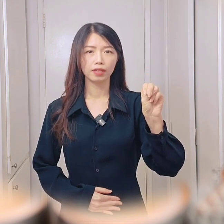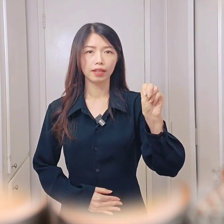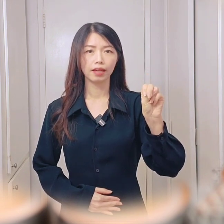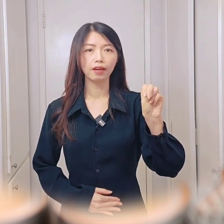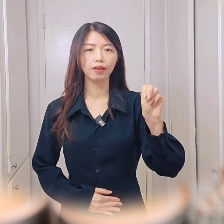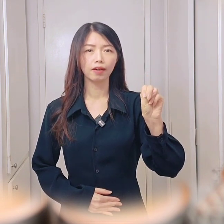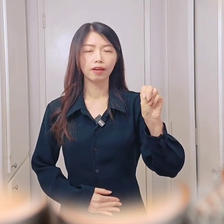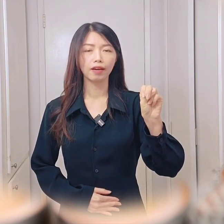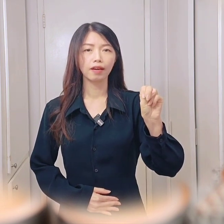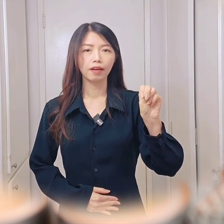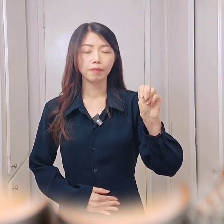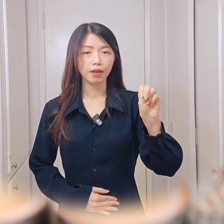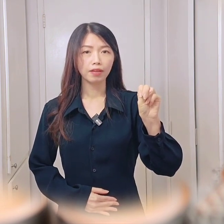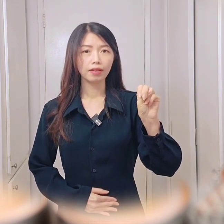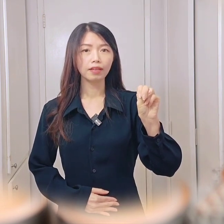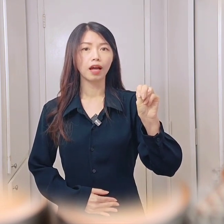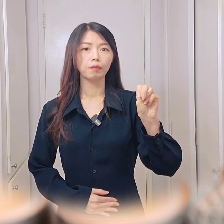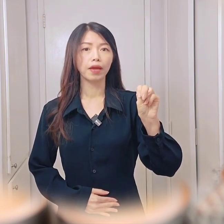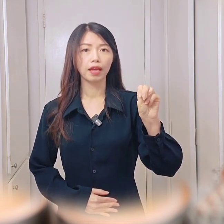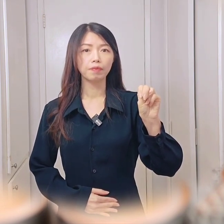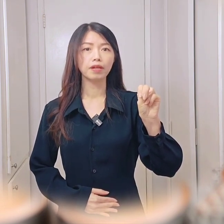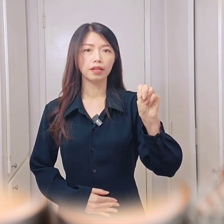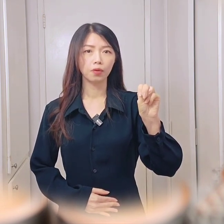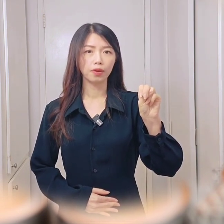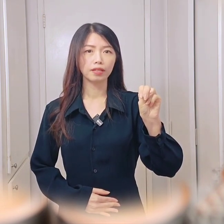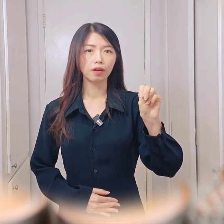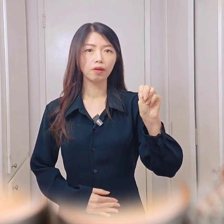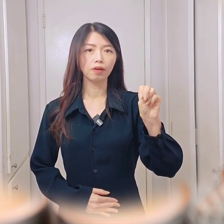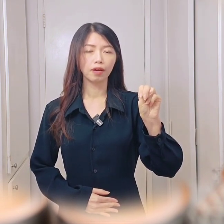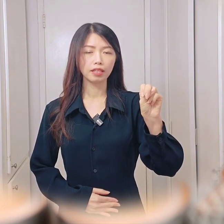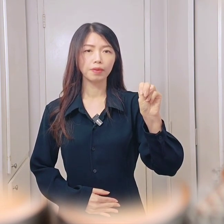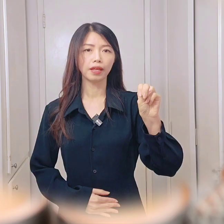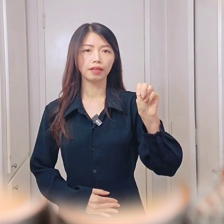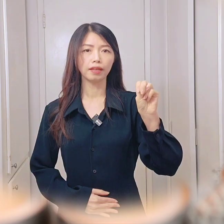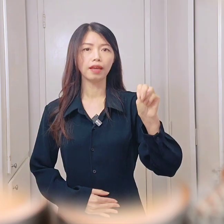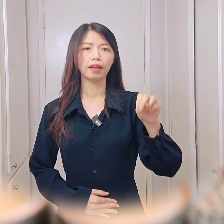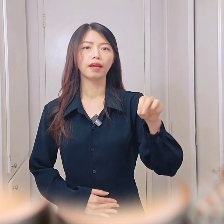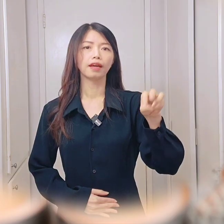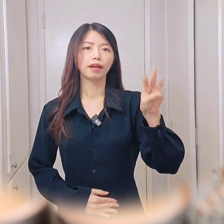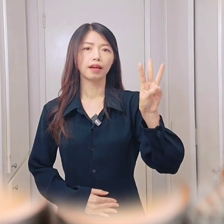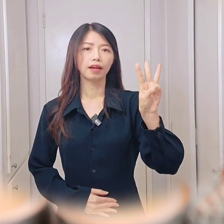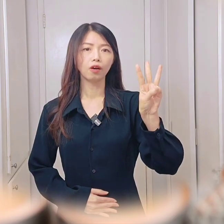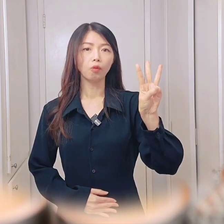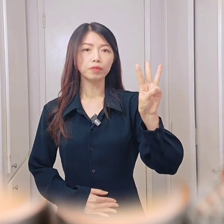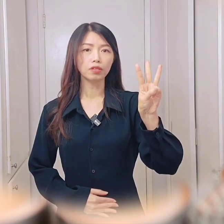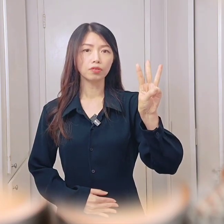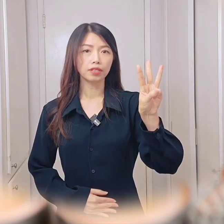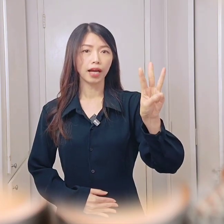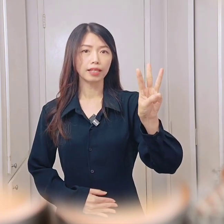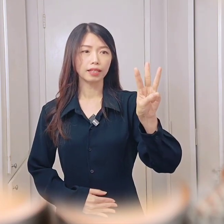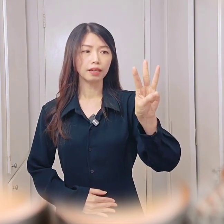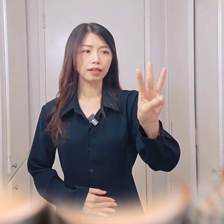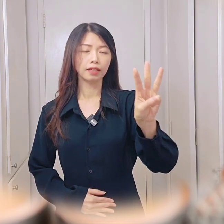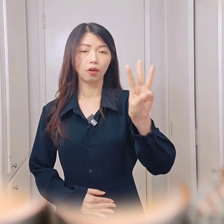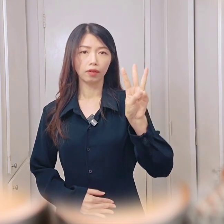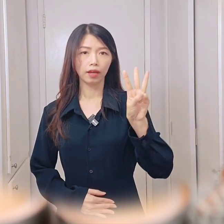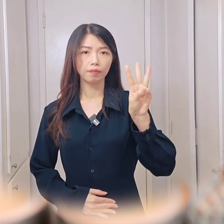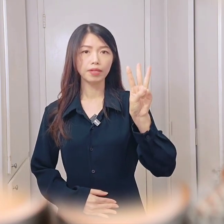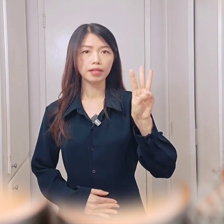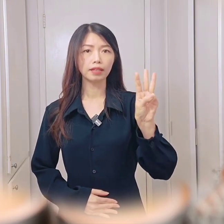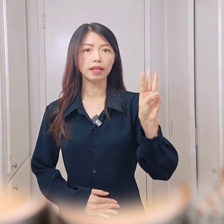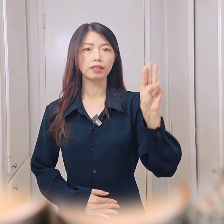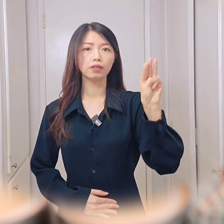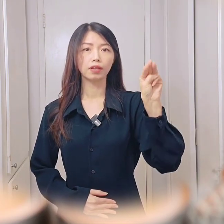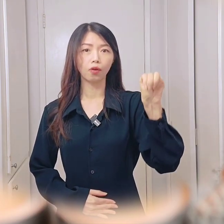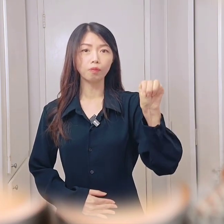N이라고 했잖아요. 메리는 앞에 M을 이용해서 하시면 되는데 검지중지 약지를 이렇게